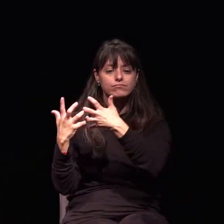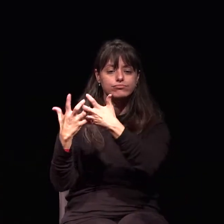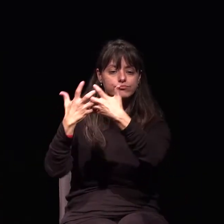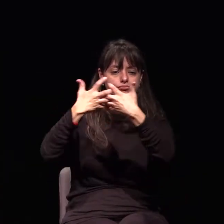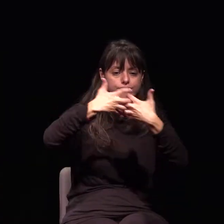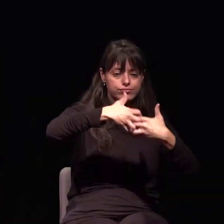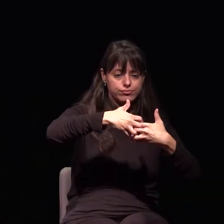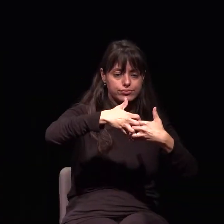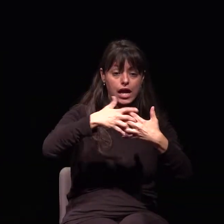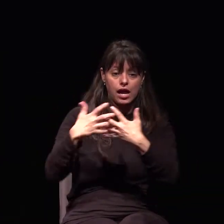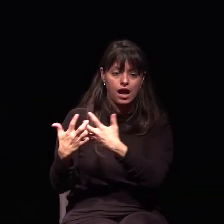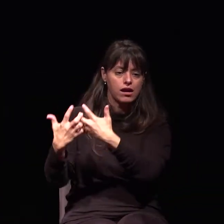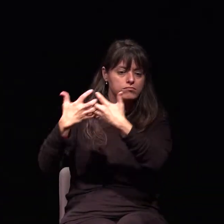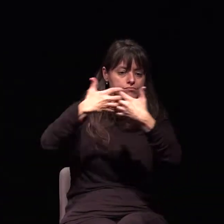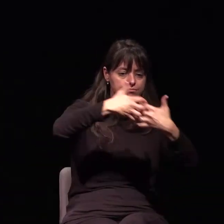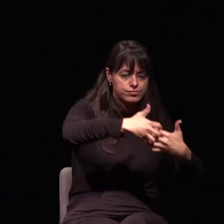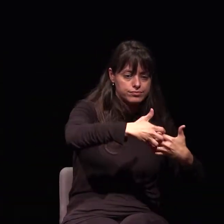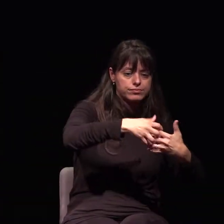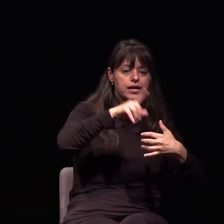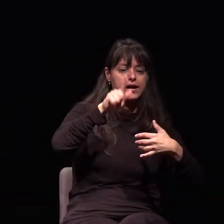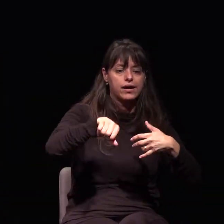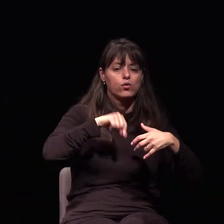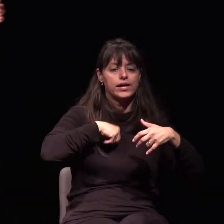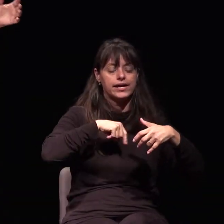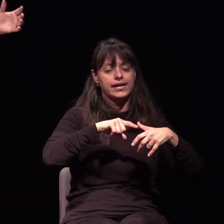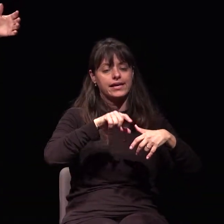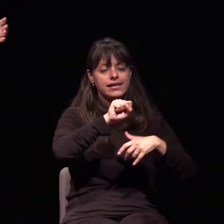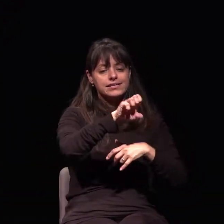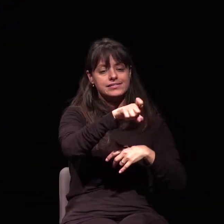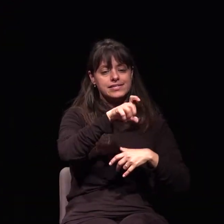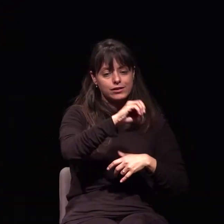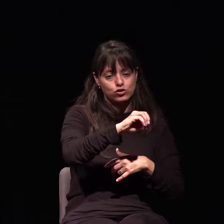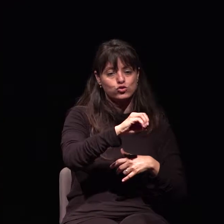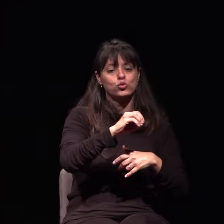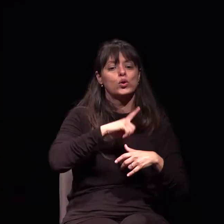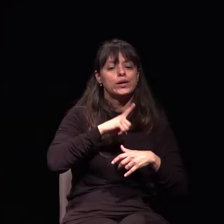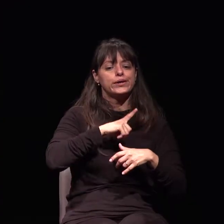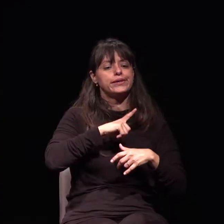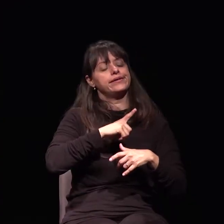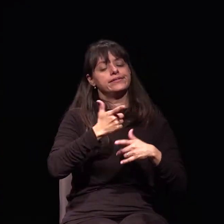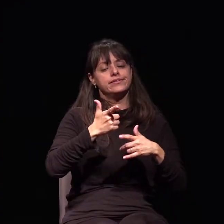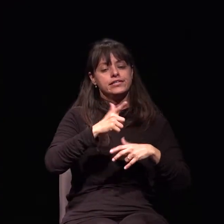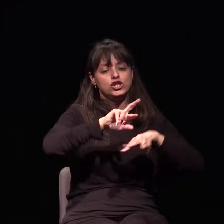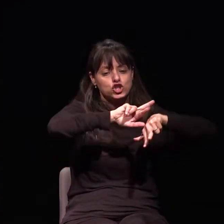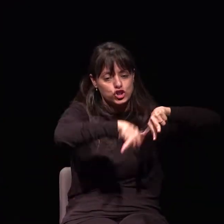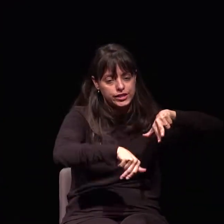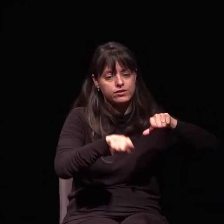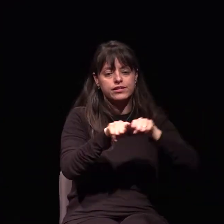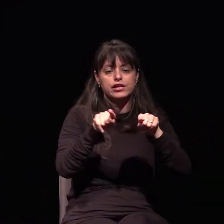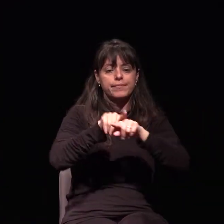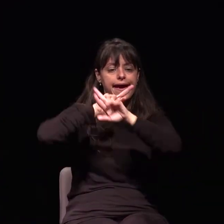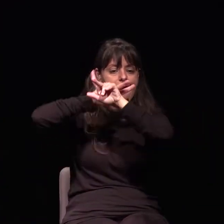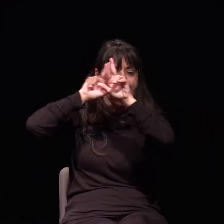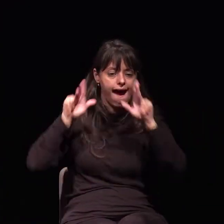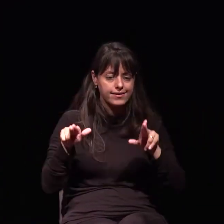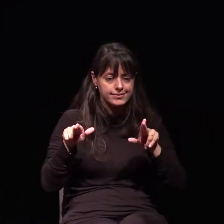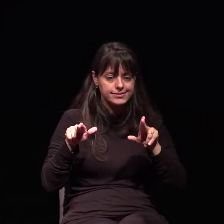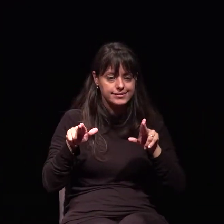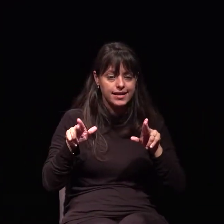e não tem como se separar. Não dá para falar assim, aqui é mulher negra, aqui é mulher, aqui... Tudo isso,